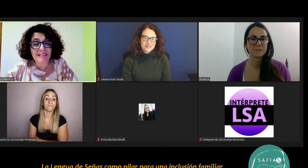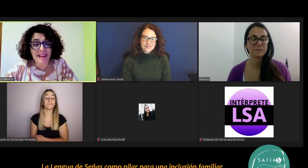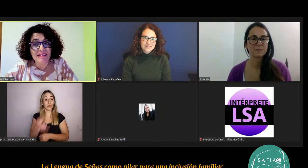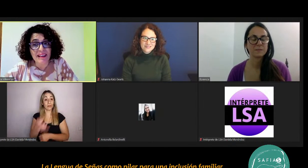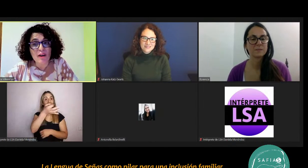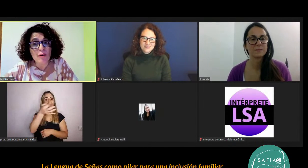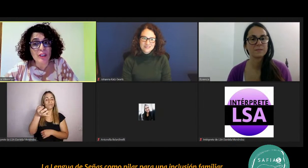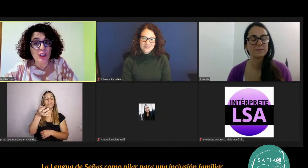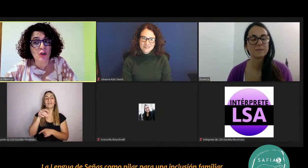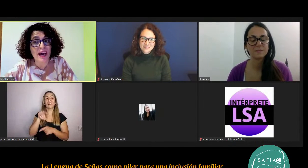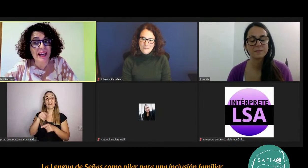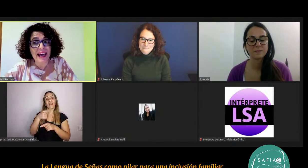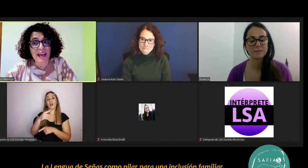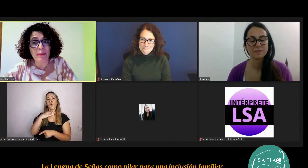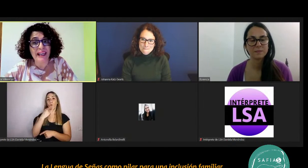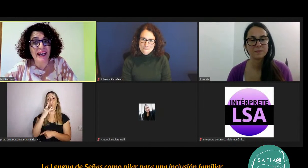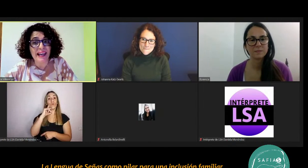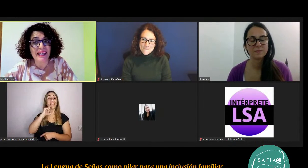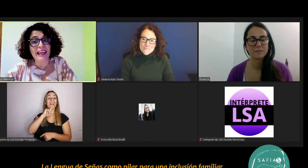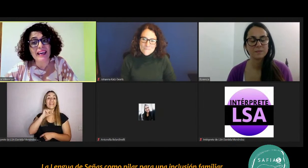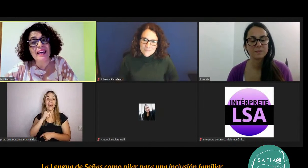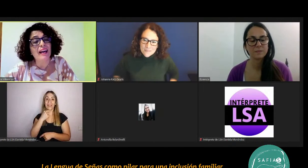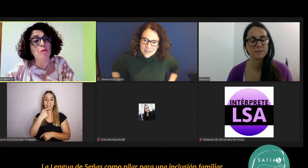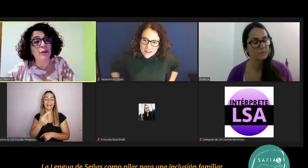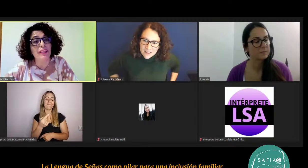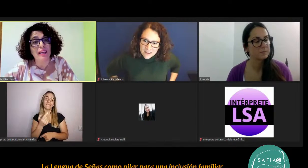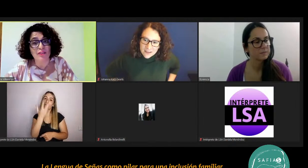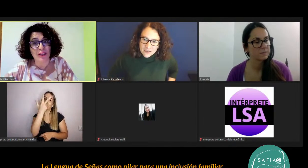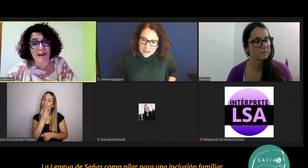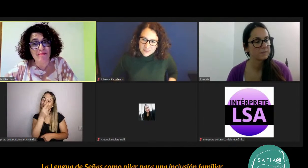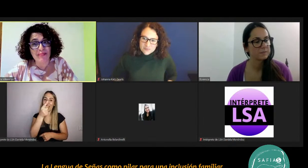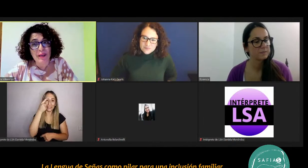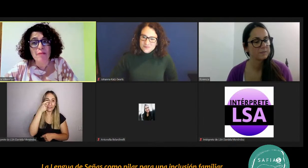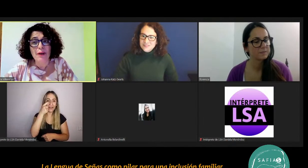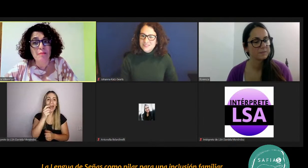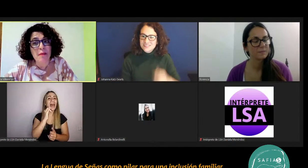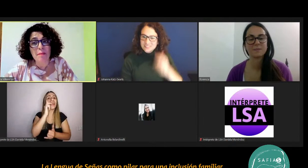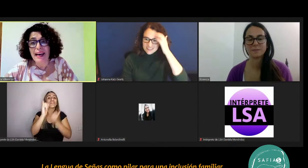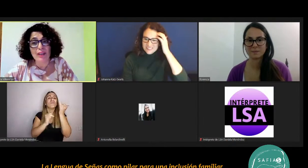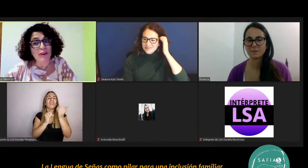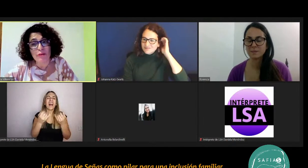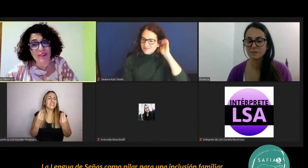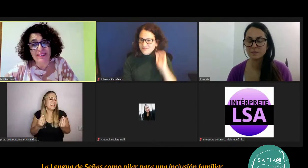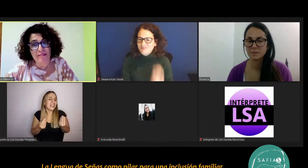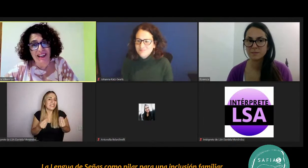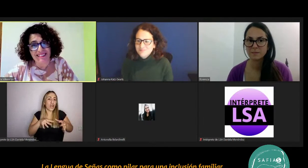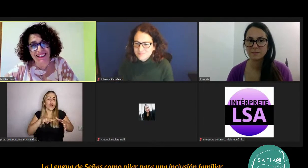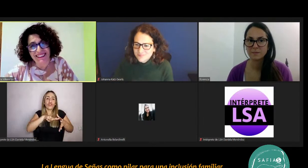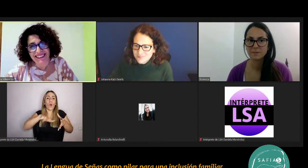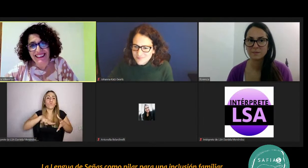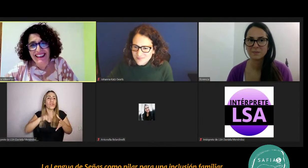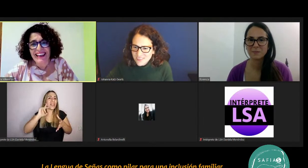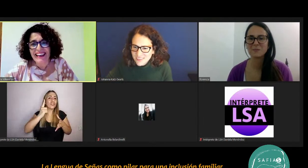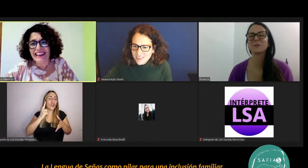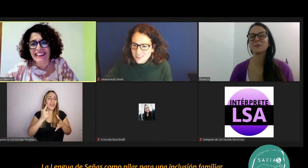Julieta dice, estaría bueno que Joana explicara qué es la comunidad sorda, porque a mi mamá no le gusta esa